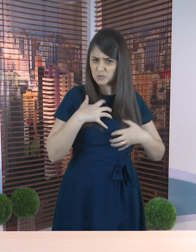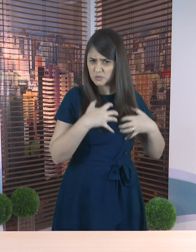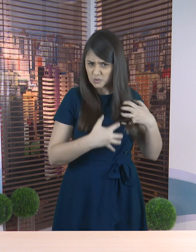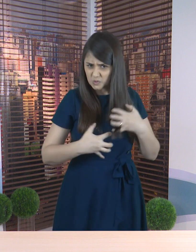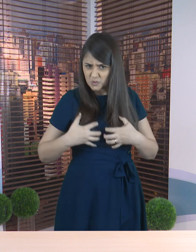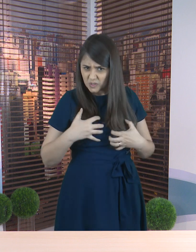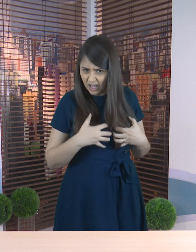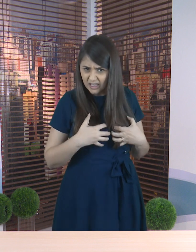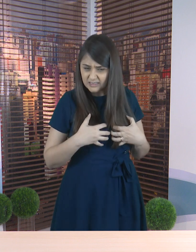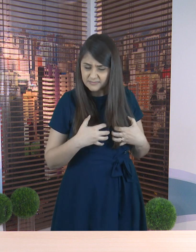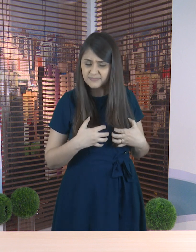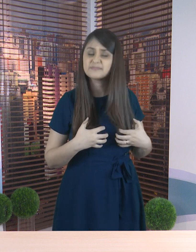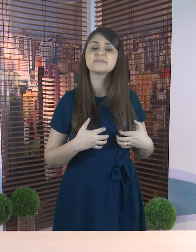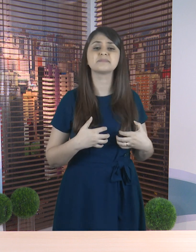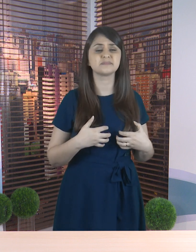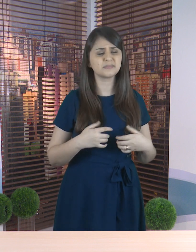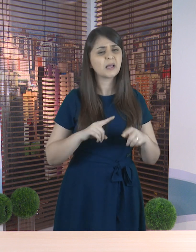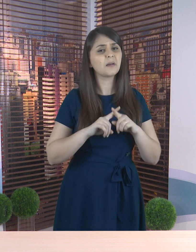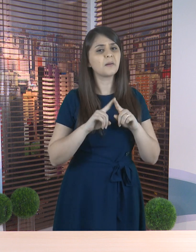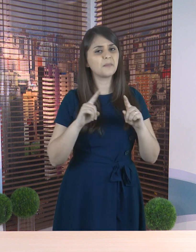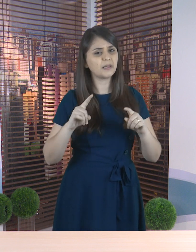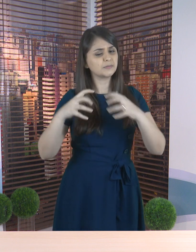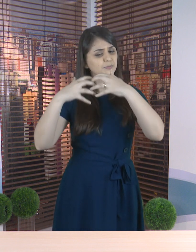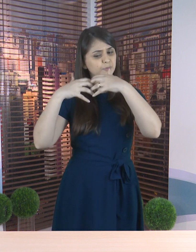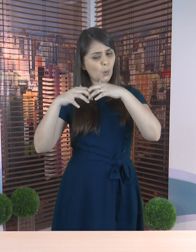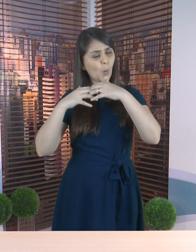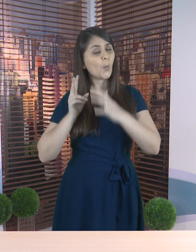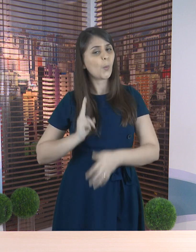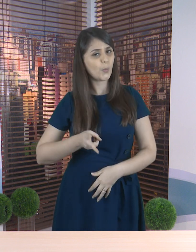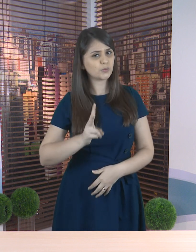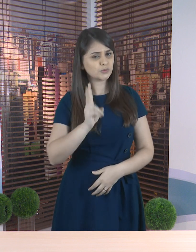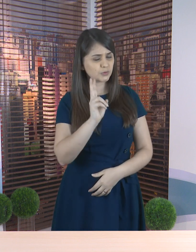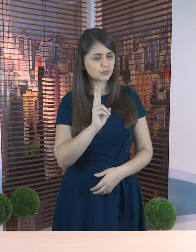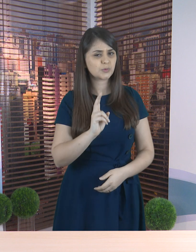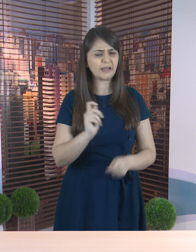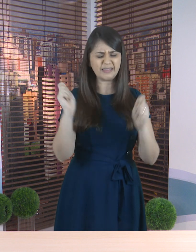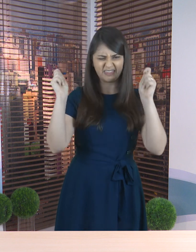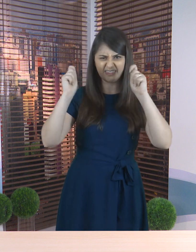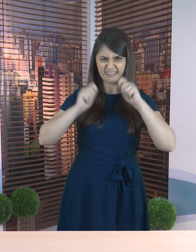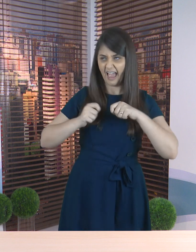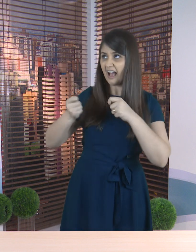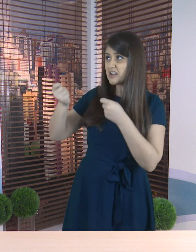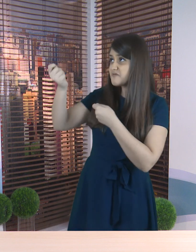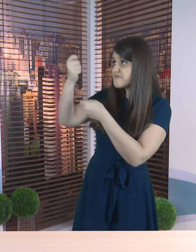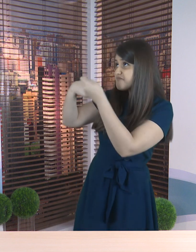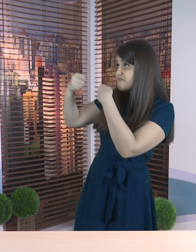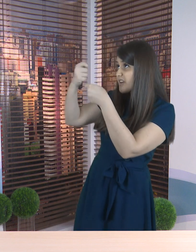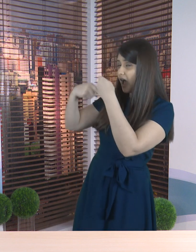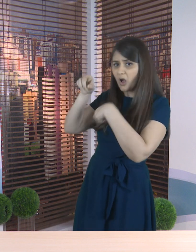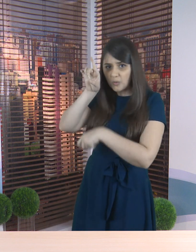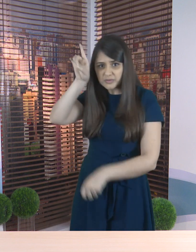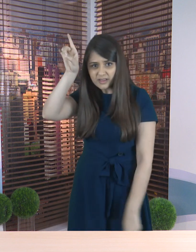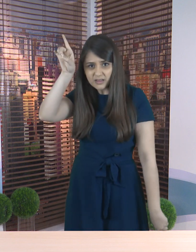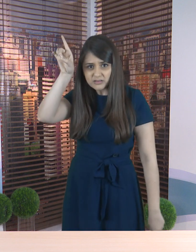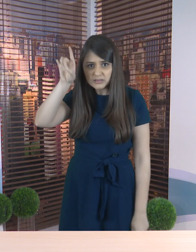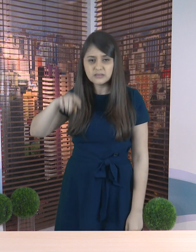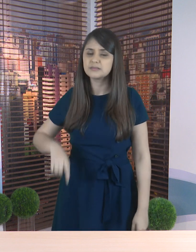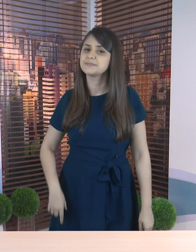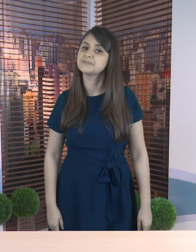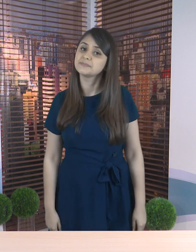parece pensar que sim. Ele tenta induzir Jó a negociar com Deus a fim de se ver livre de